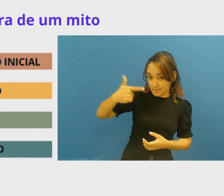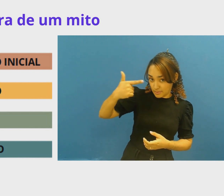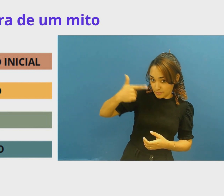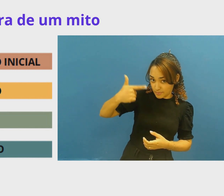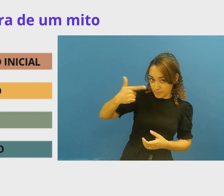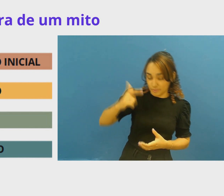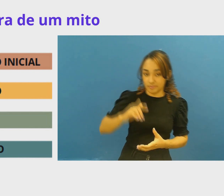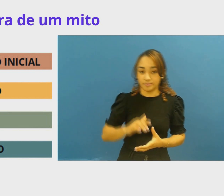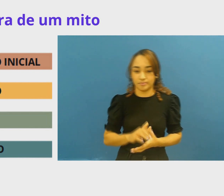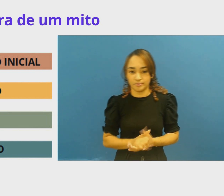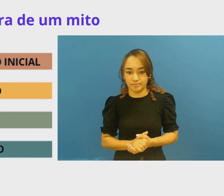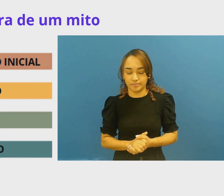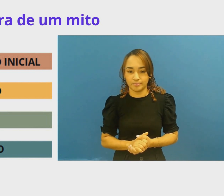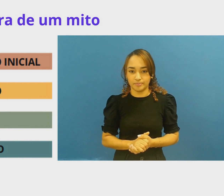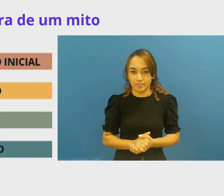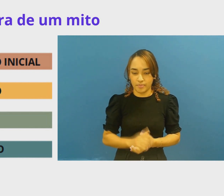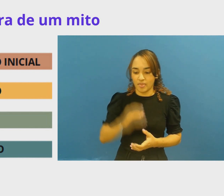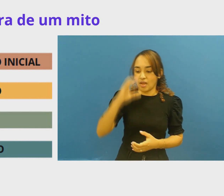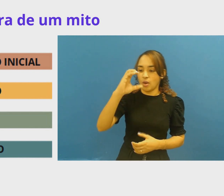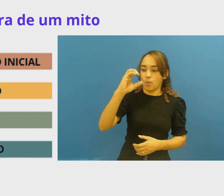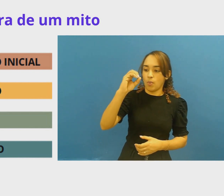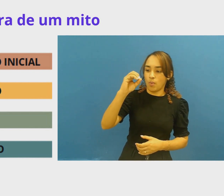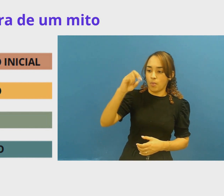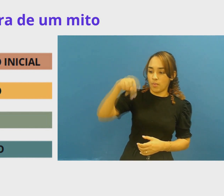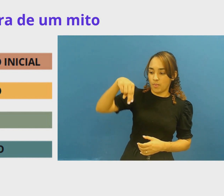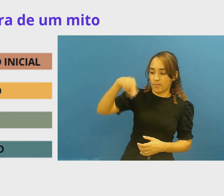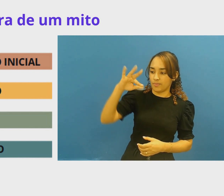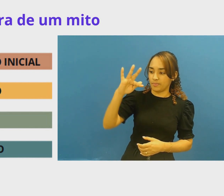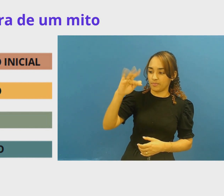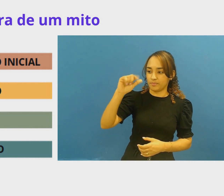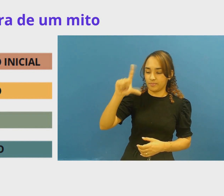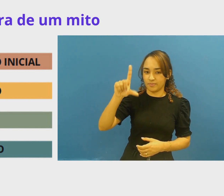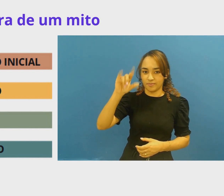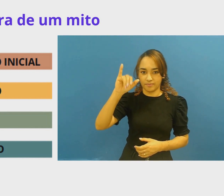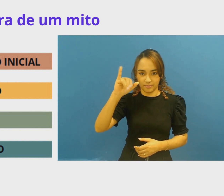Segundo, o conflito.